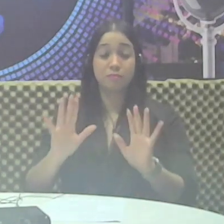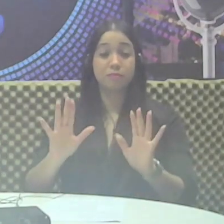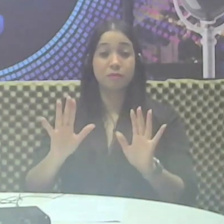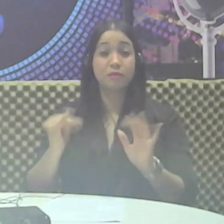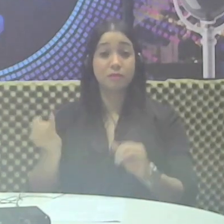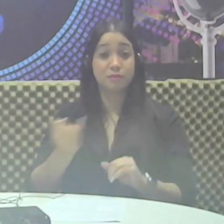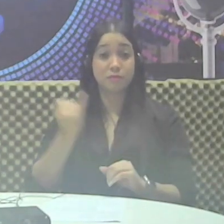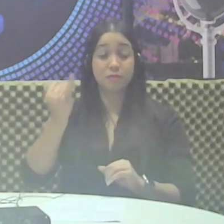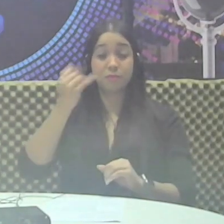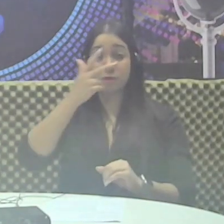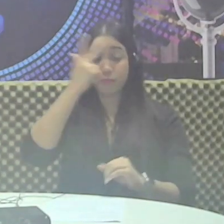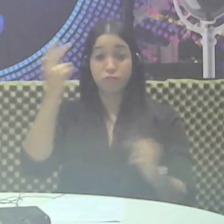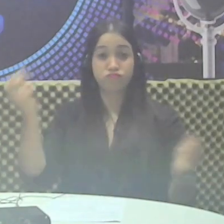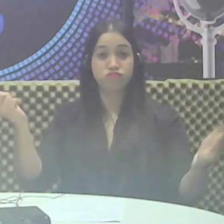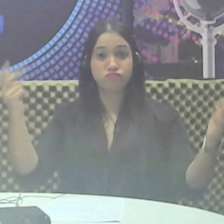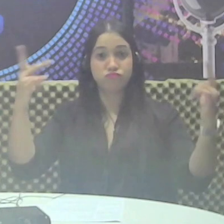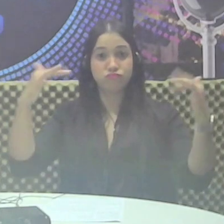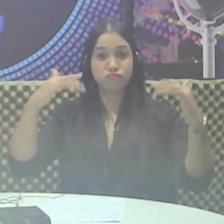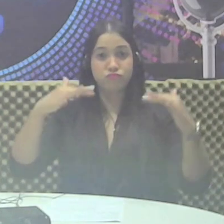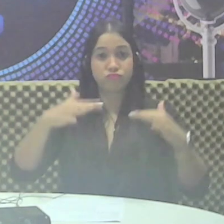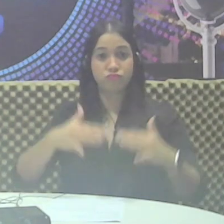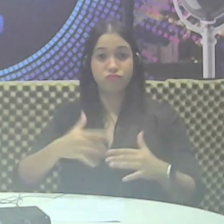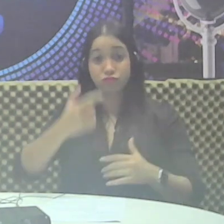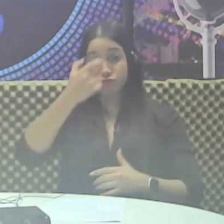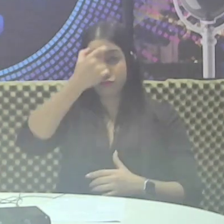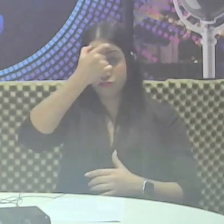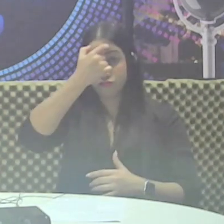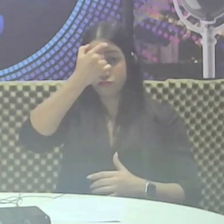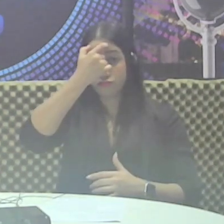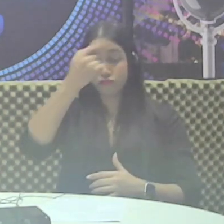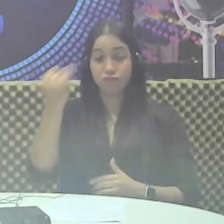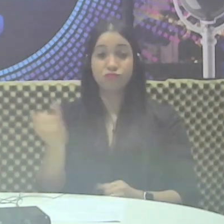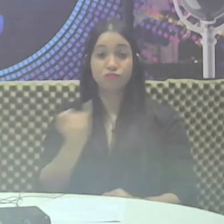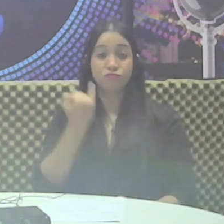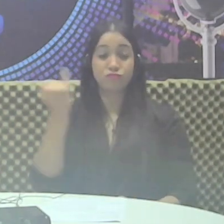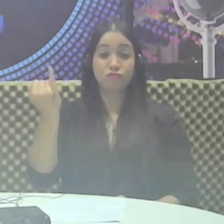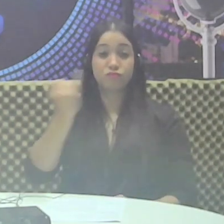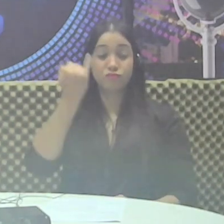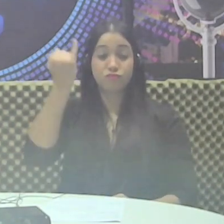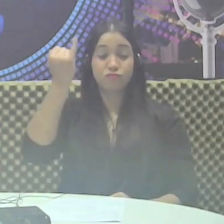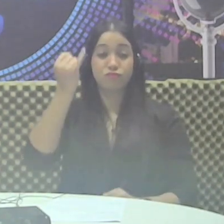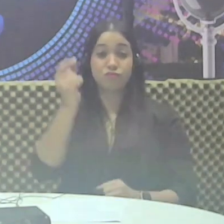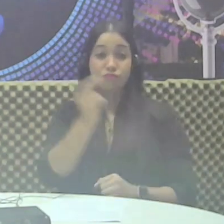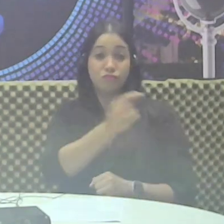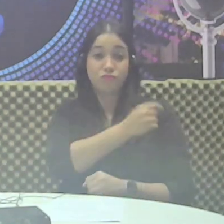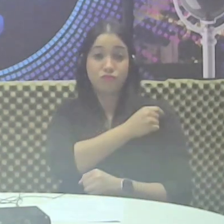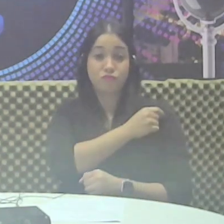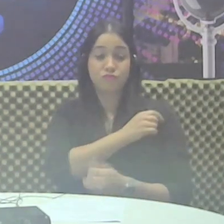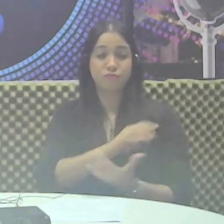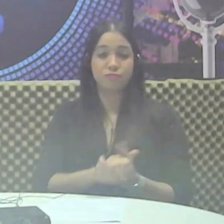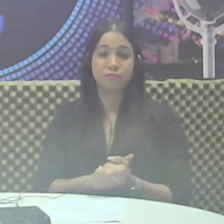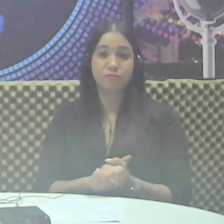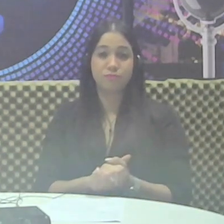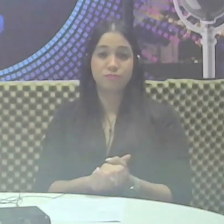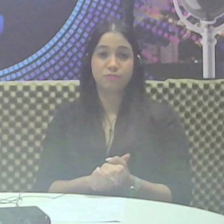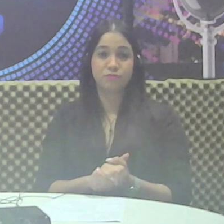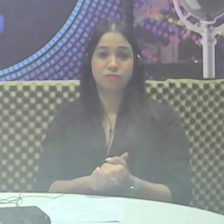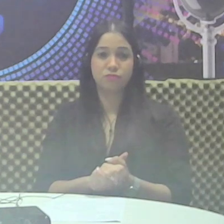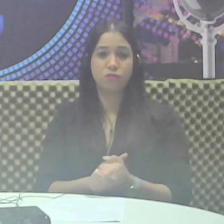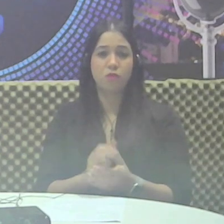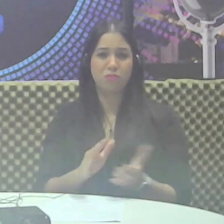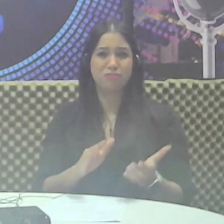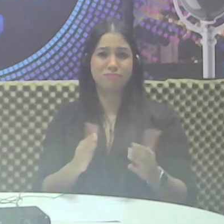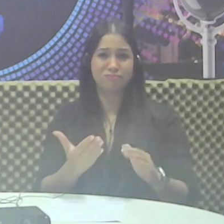que mais pessoas estejam conscientes da importância da imunização. Parte significativa dos